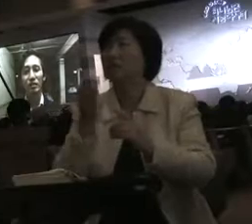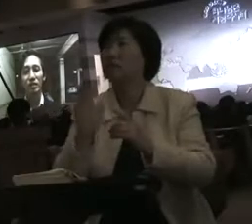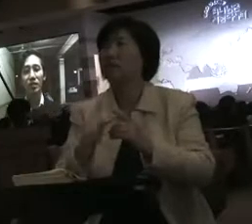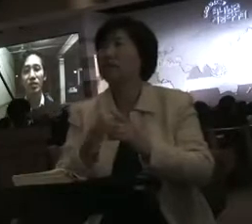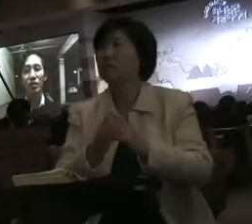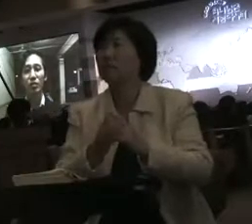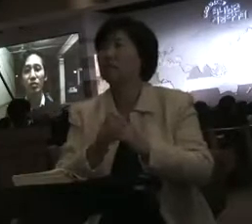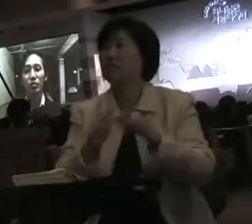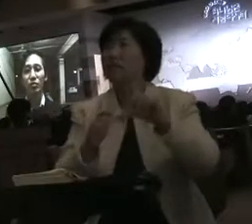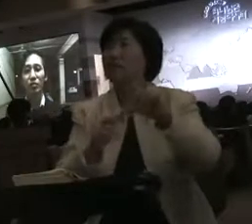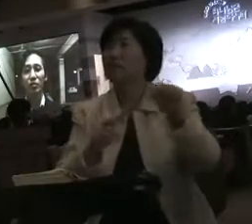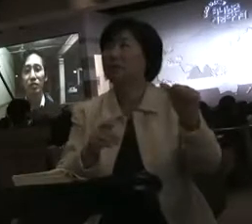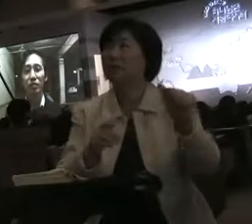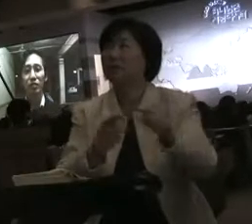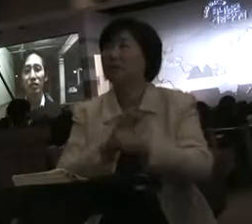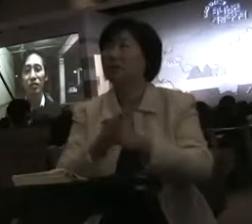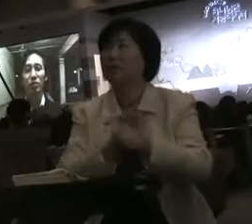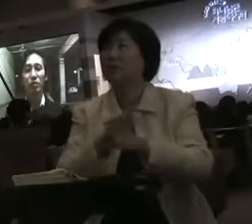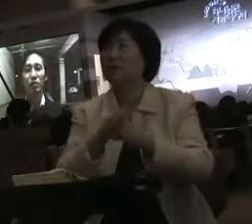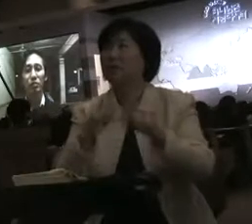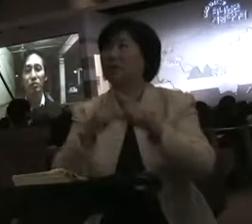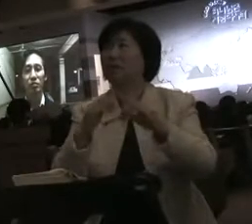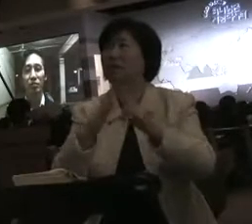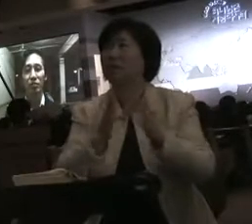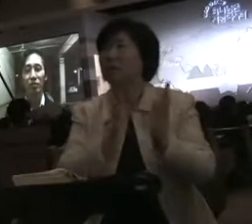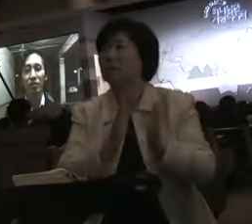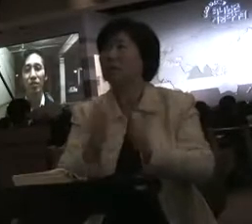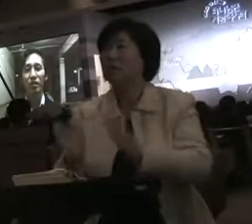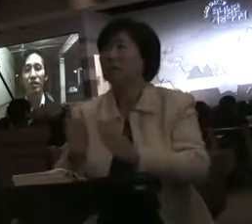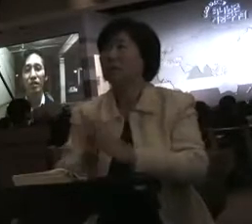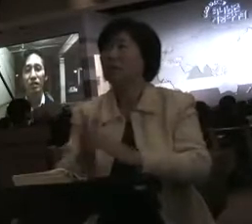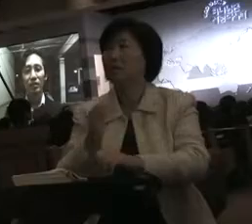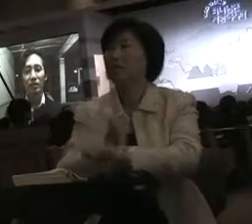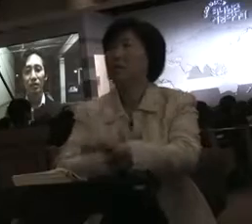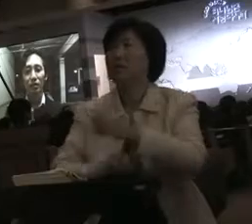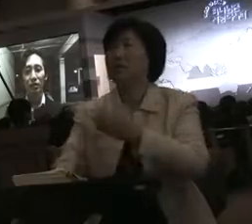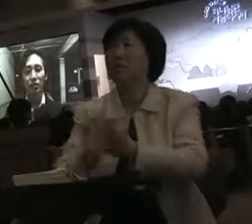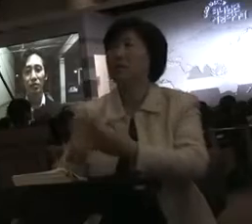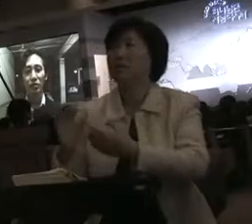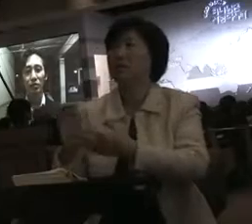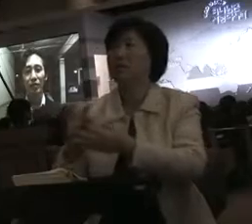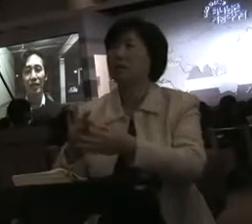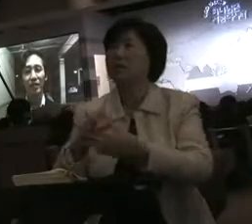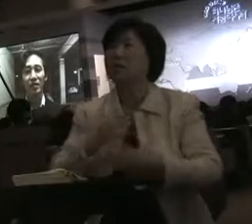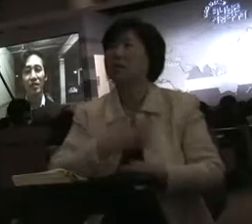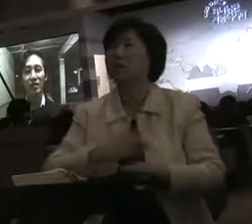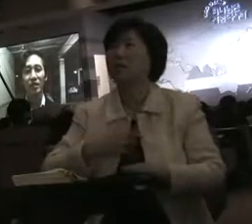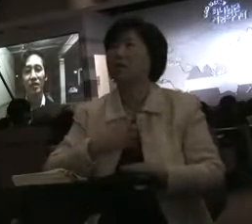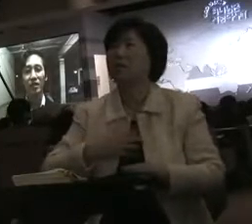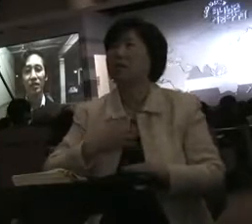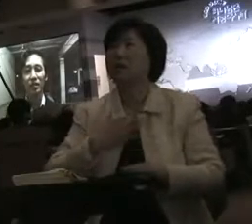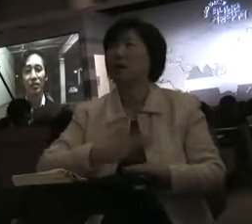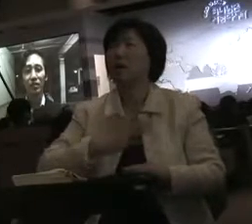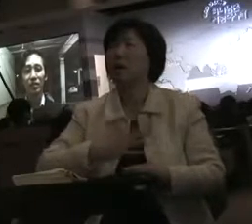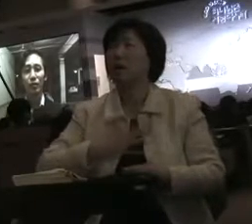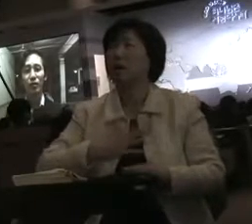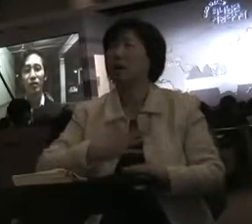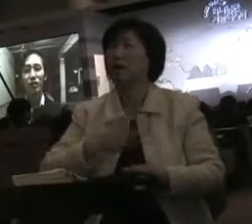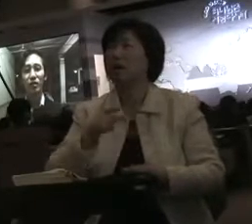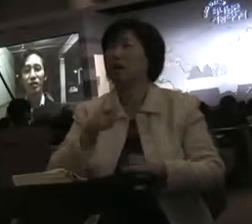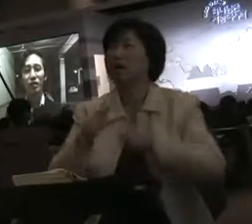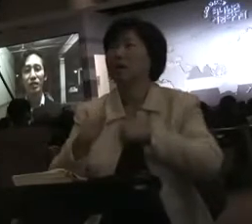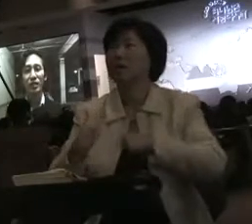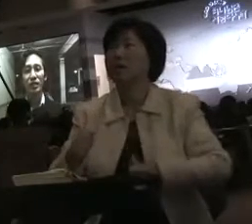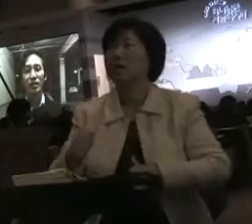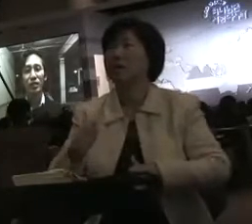그렇지만은 LA 사랑의 교회를 준비하면서, 개척 멤버로서 준비하면서 하나님께서 저의 슬픔을 아시는지 그거를 극복할